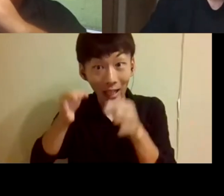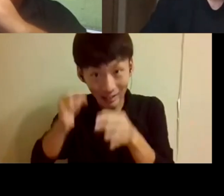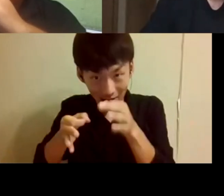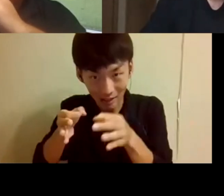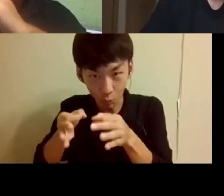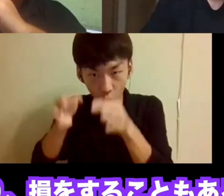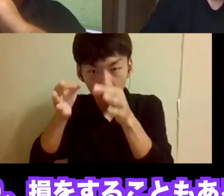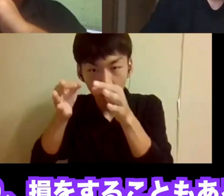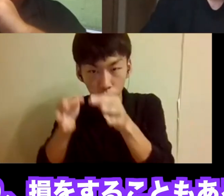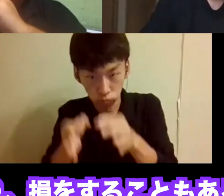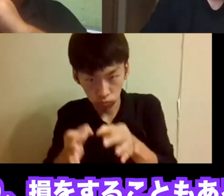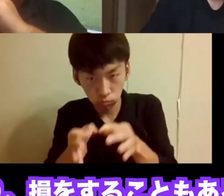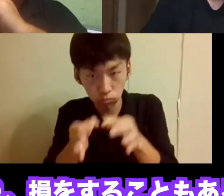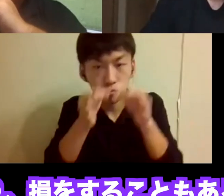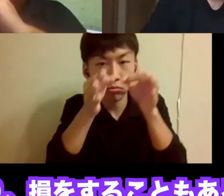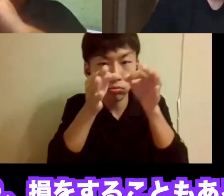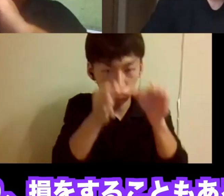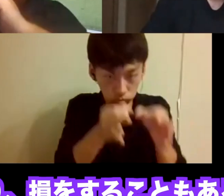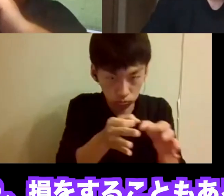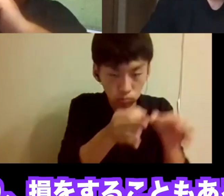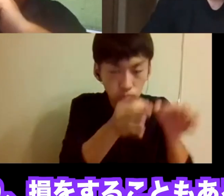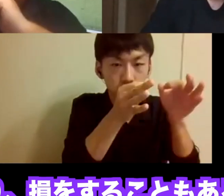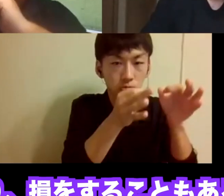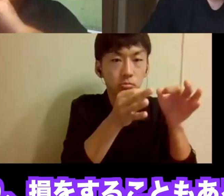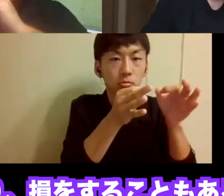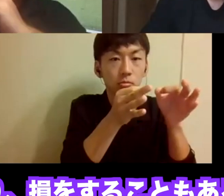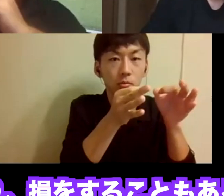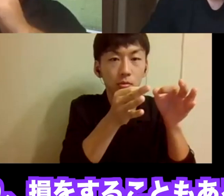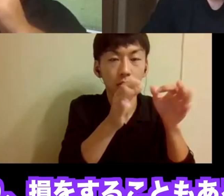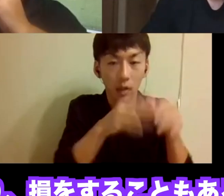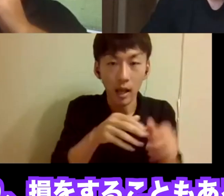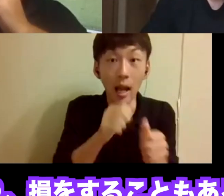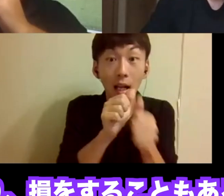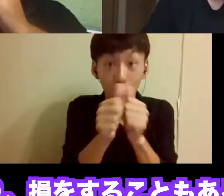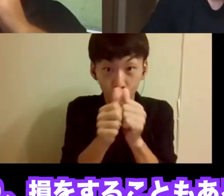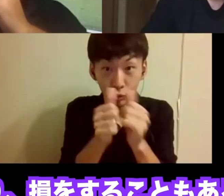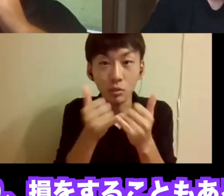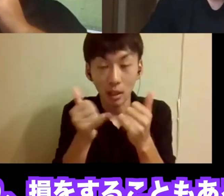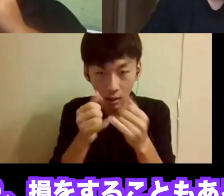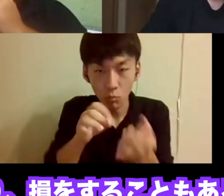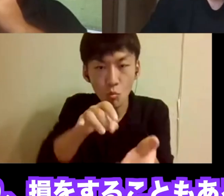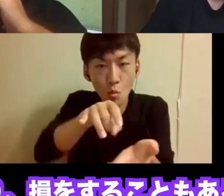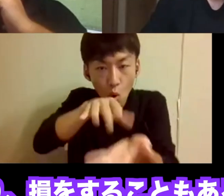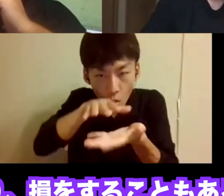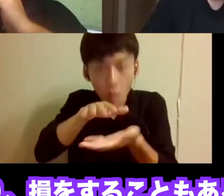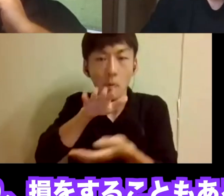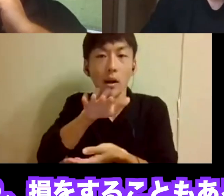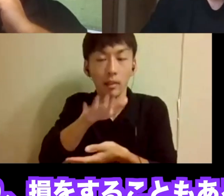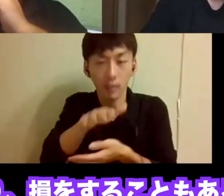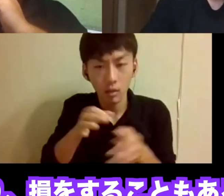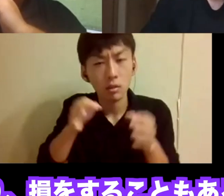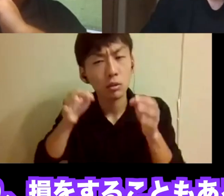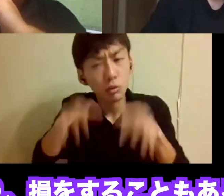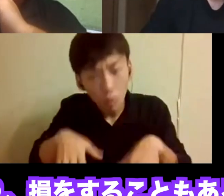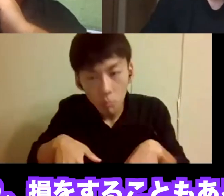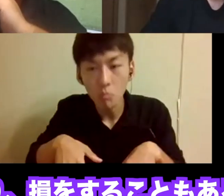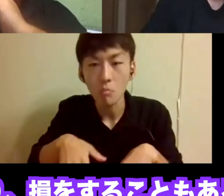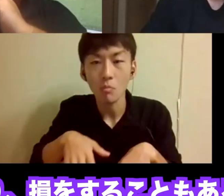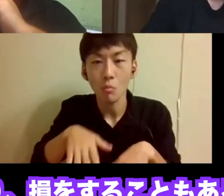カブみたいに高利益が出たいとか逆にまあ損をしちゃうこともあるかもしれないんですがまぁ例えば